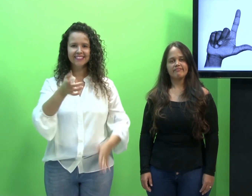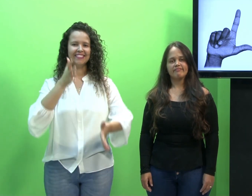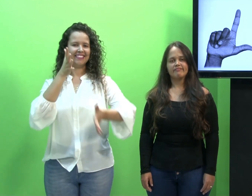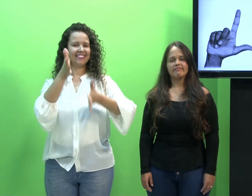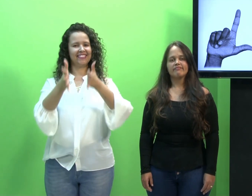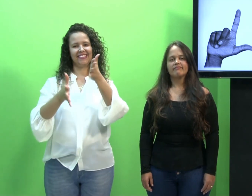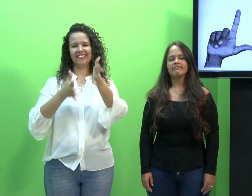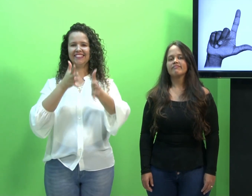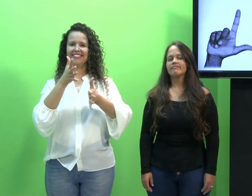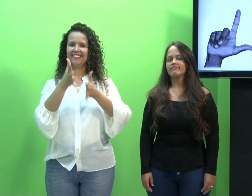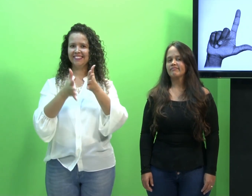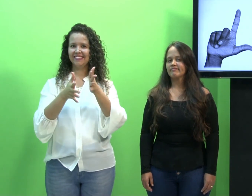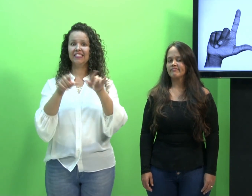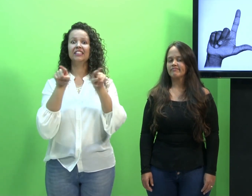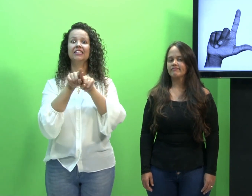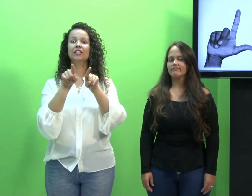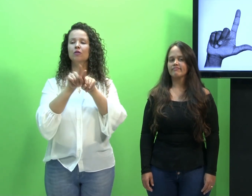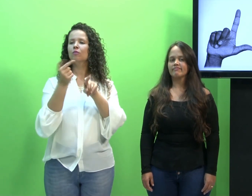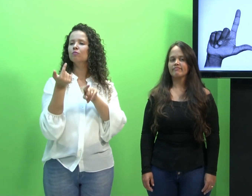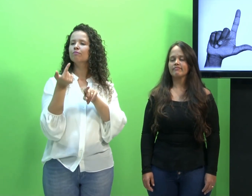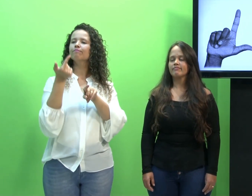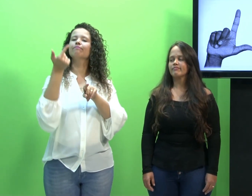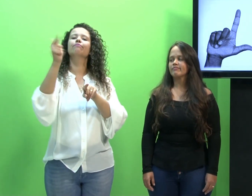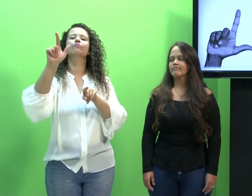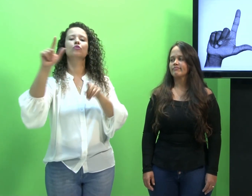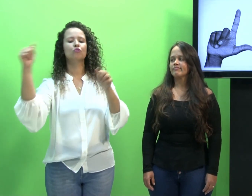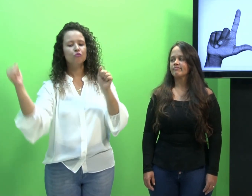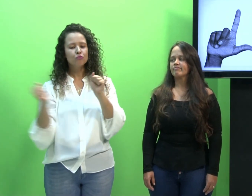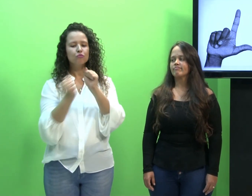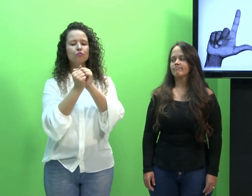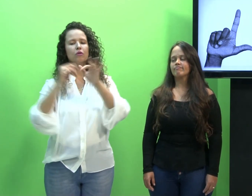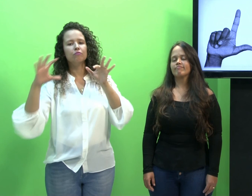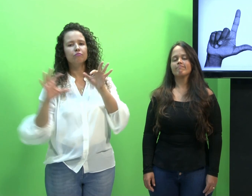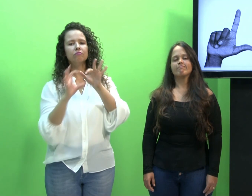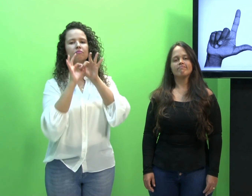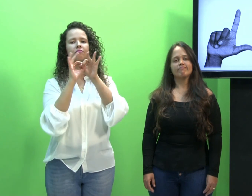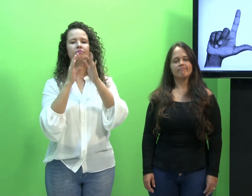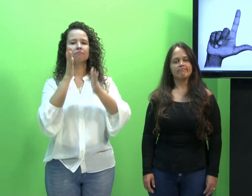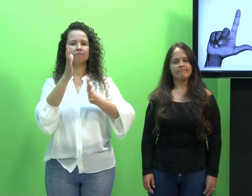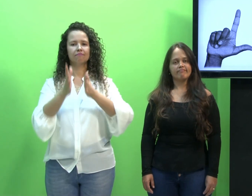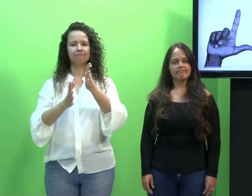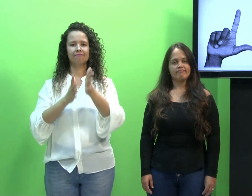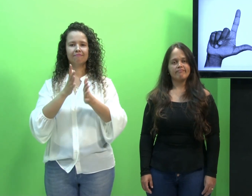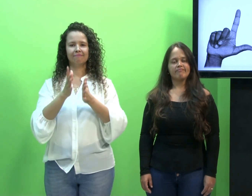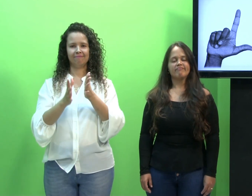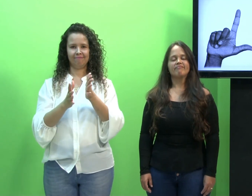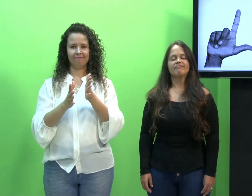e outros recursos de expressão a ela associados.